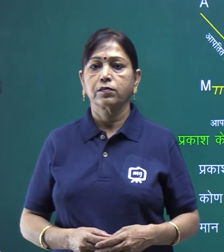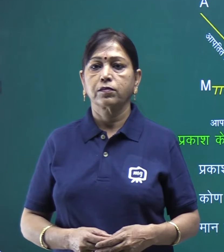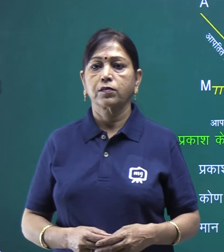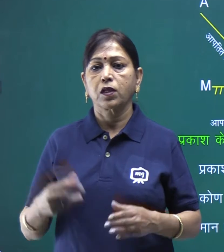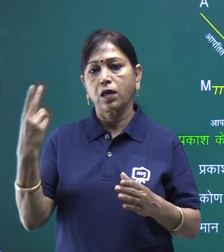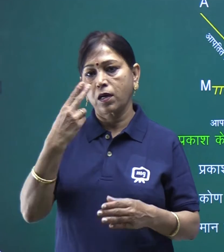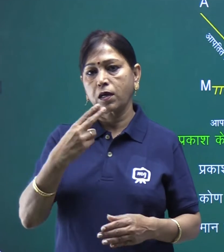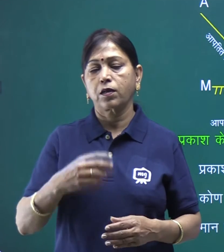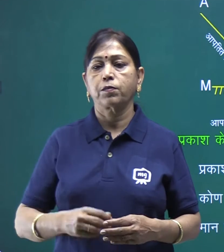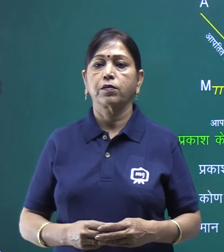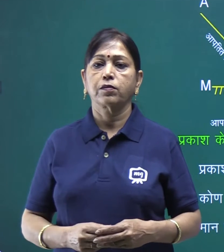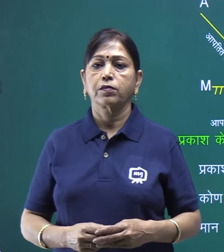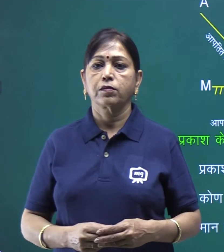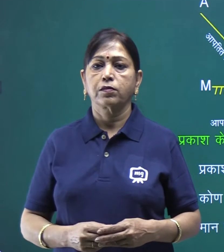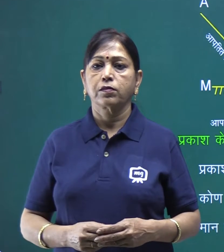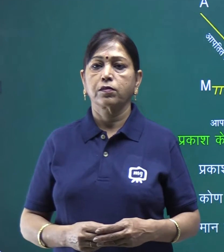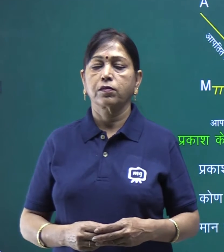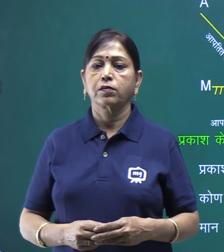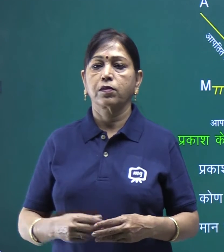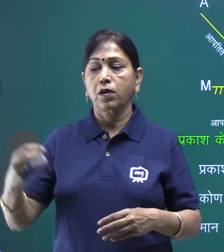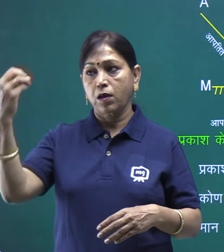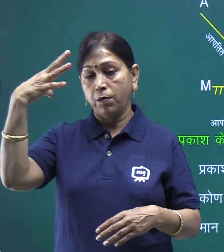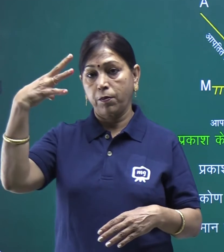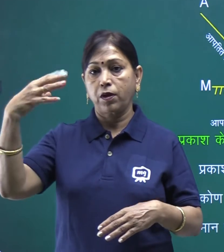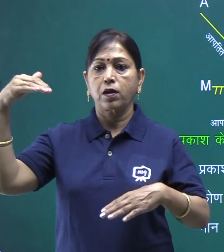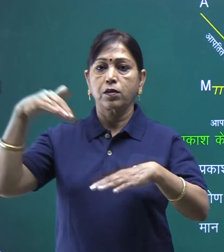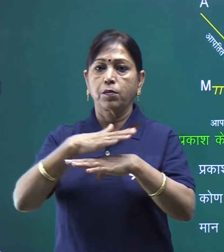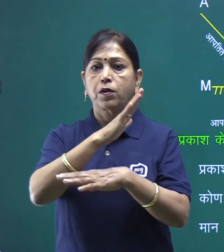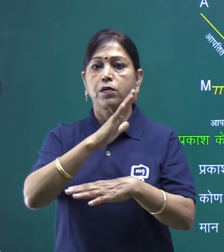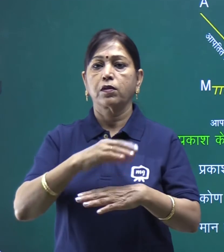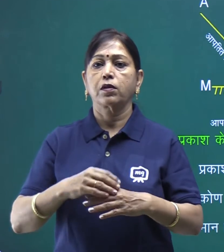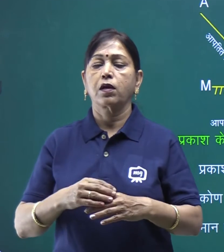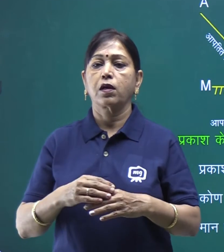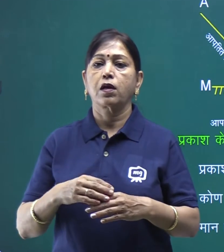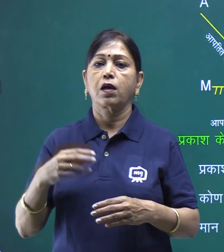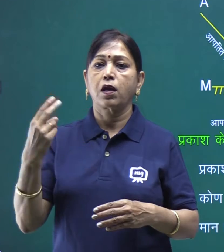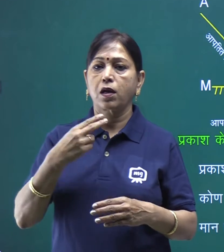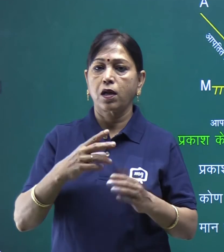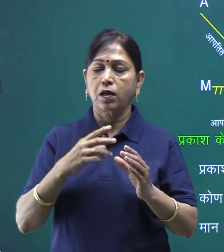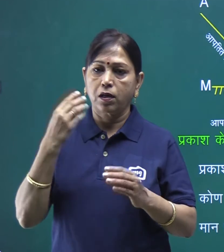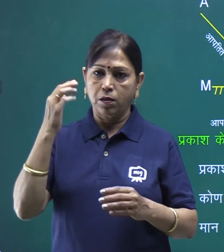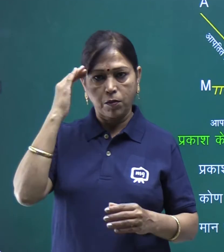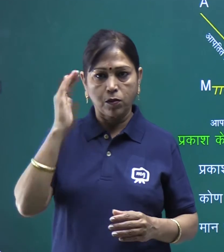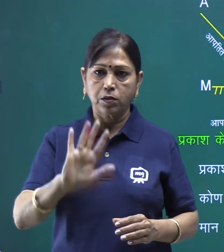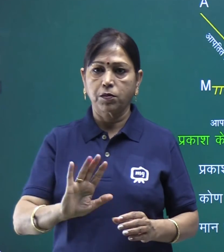चित्र में प्रकाश परावर्तन का आरेख समझाया गया है।